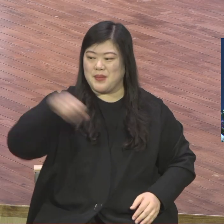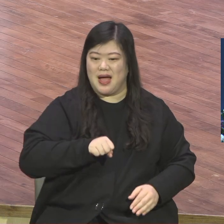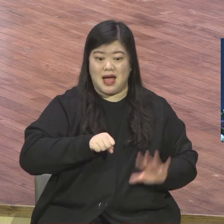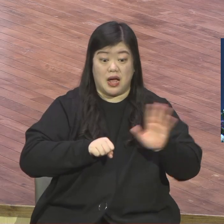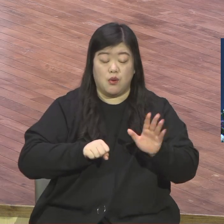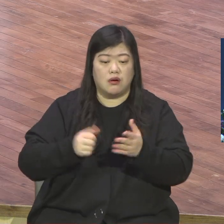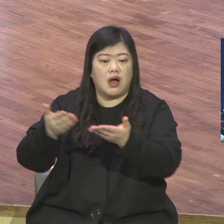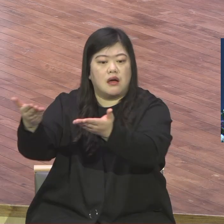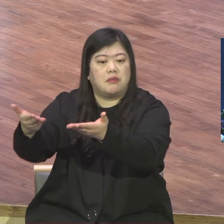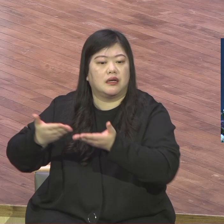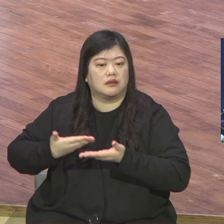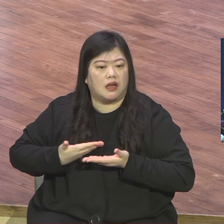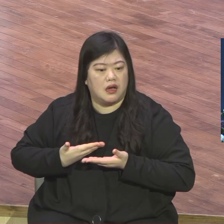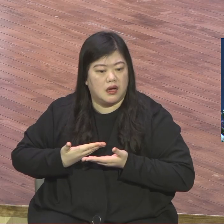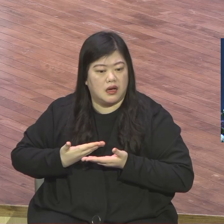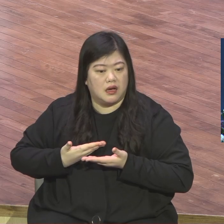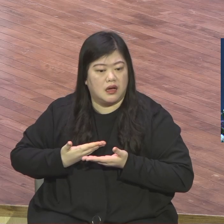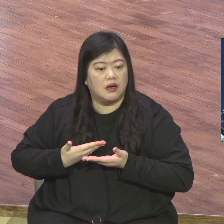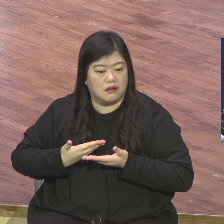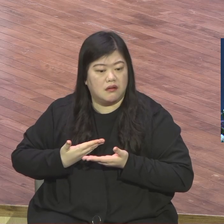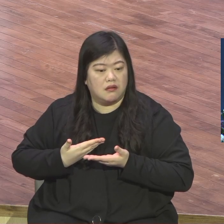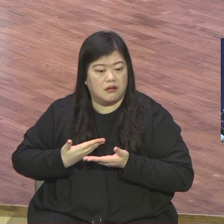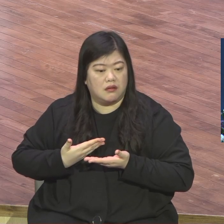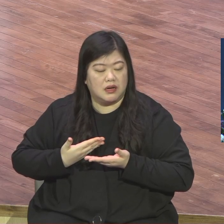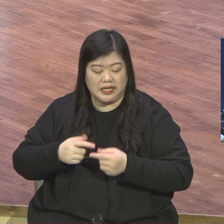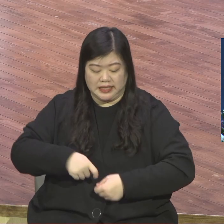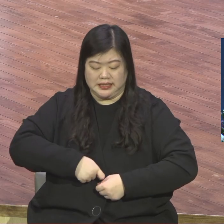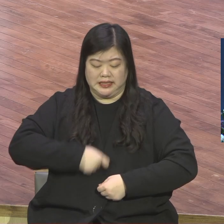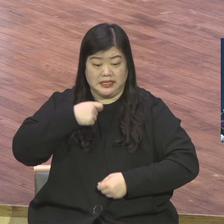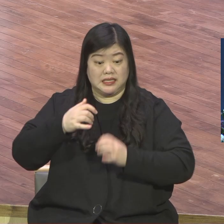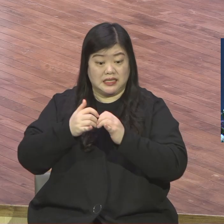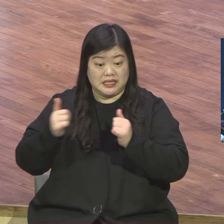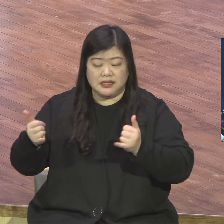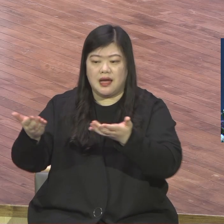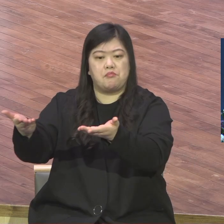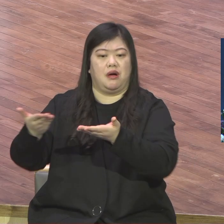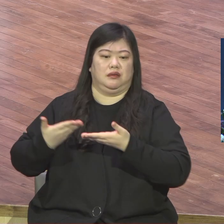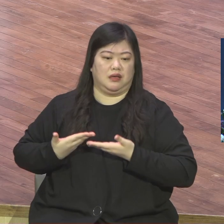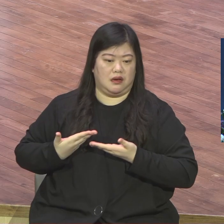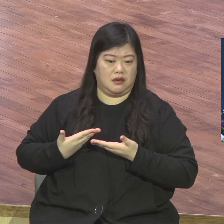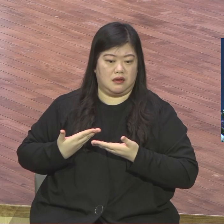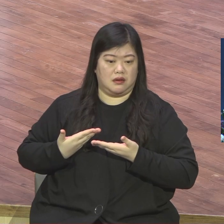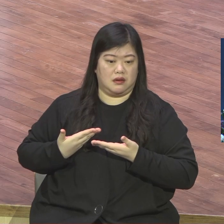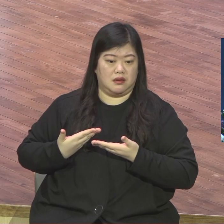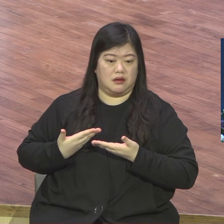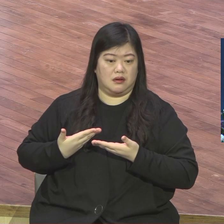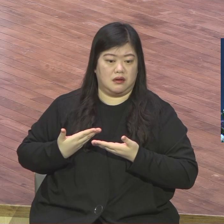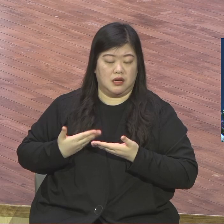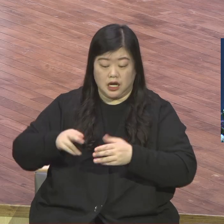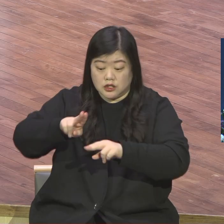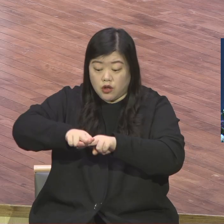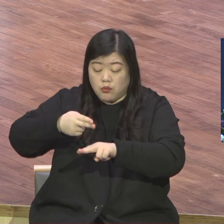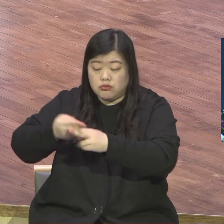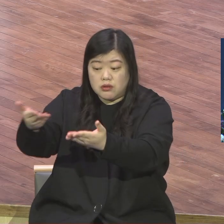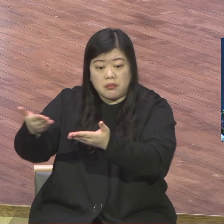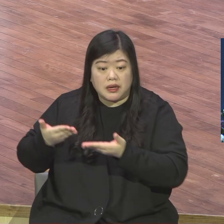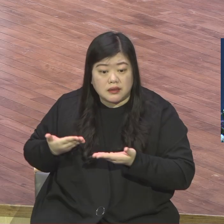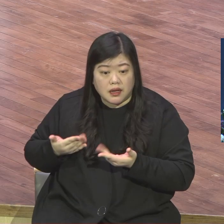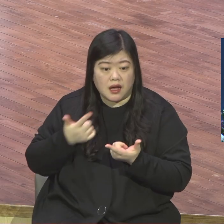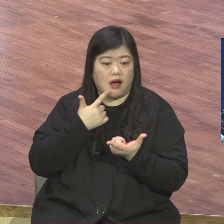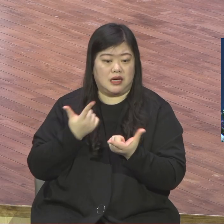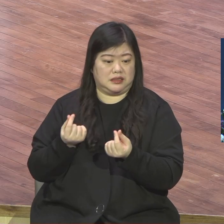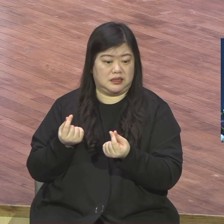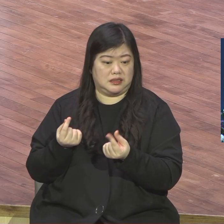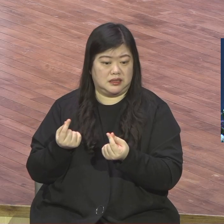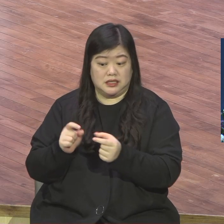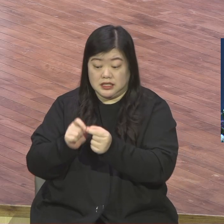내가 그냥 받았다. 그래서 하나님께서 주시는 뭐요? 영생은 선물입니다. 그래서 감사함으로